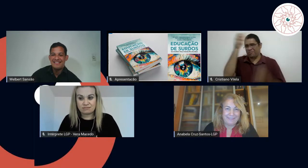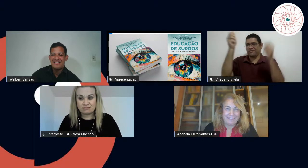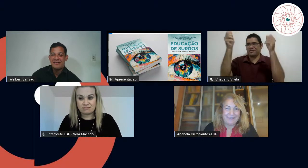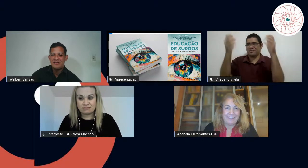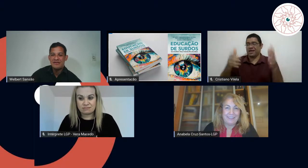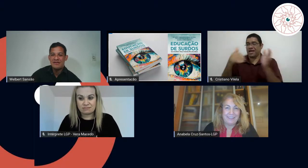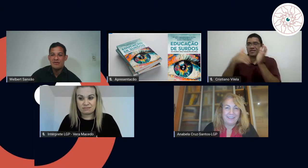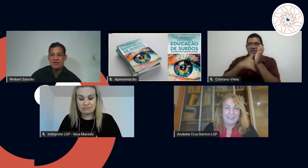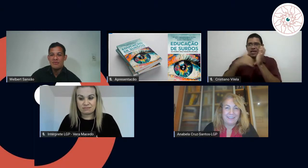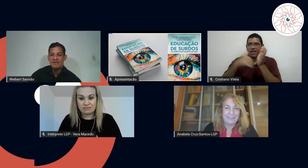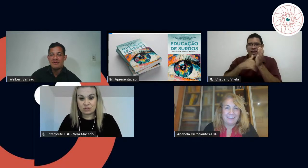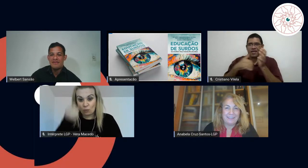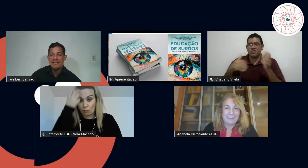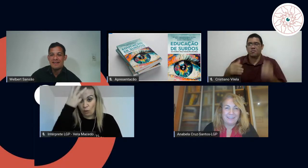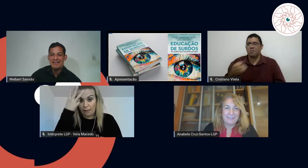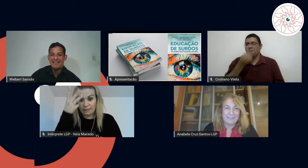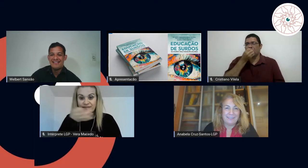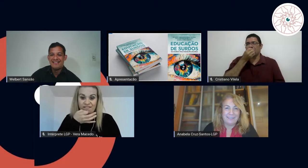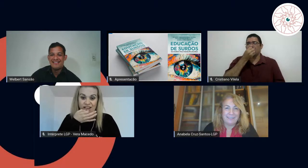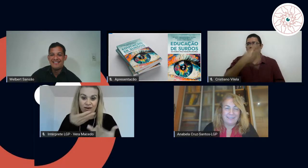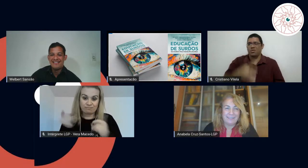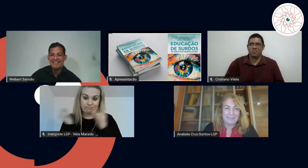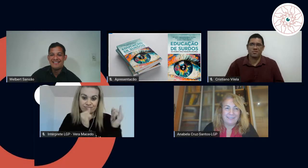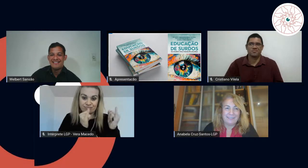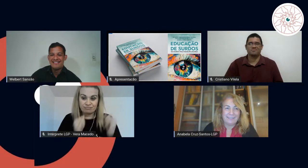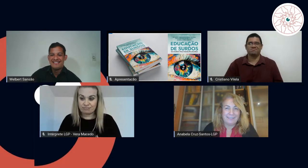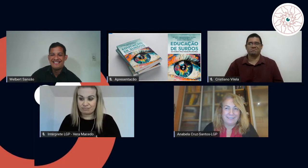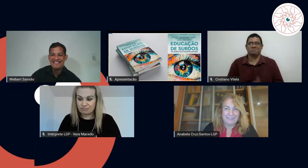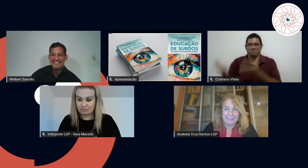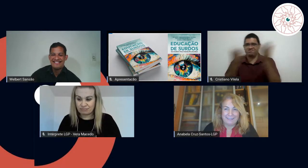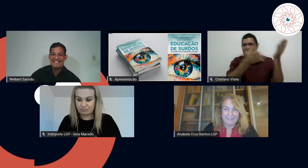livro. Vamos ver o que que o Elv vai falar.